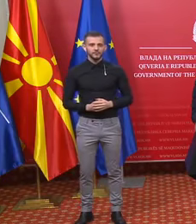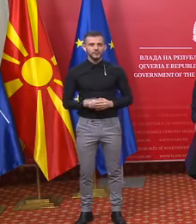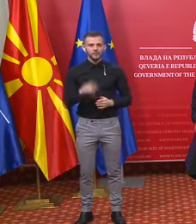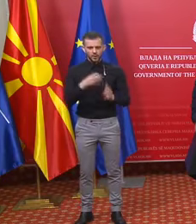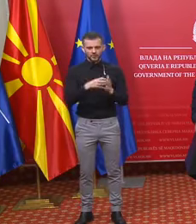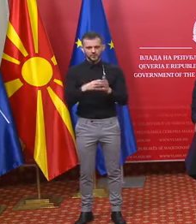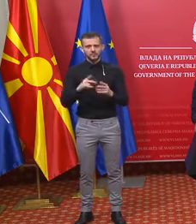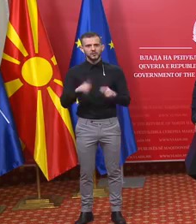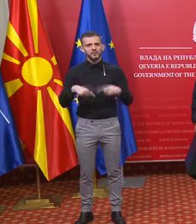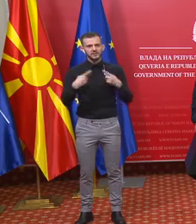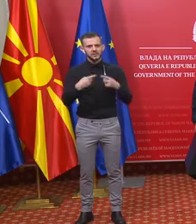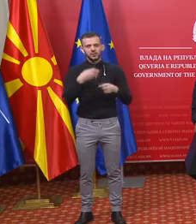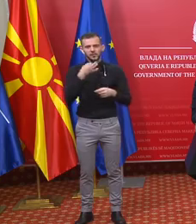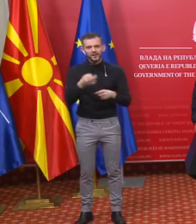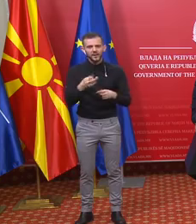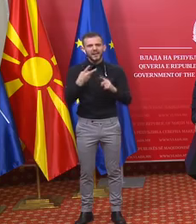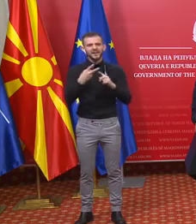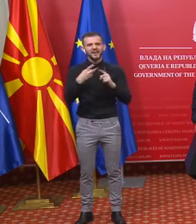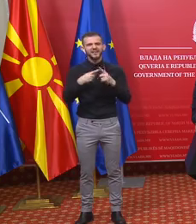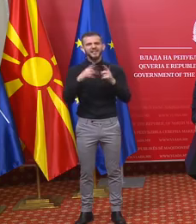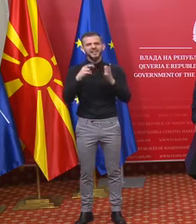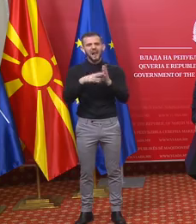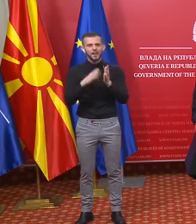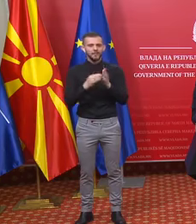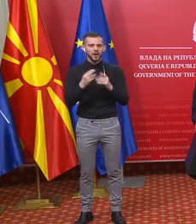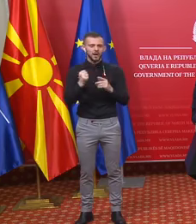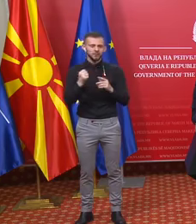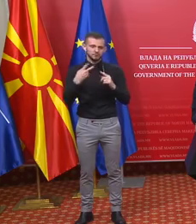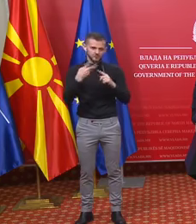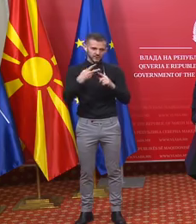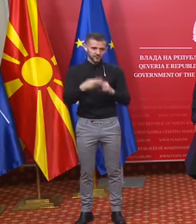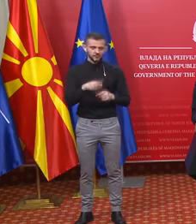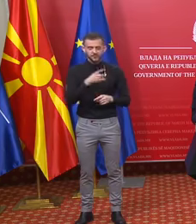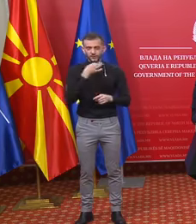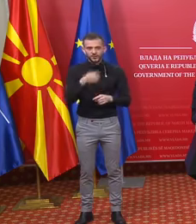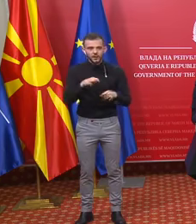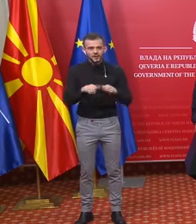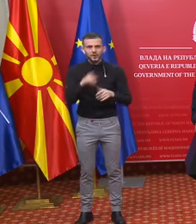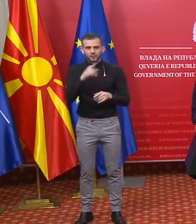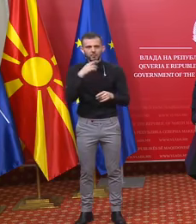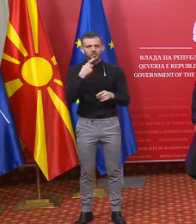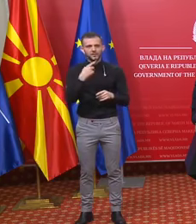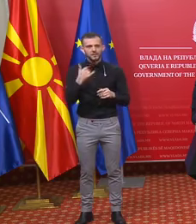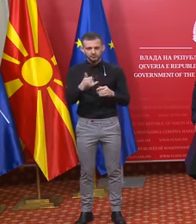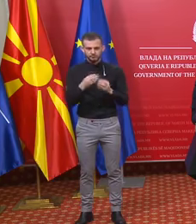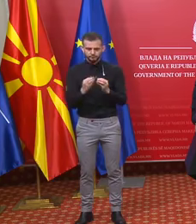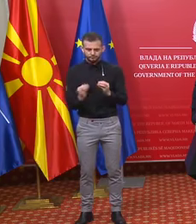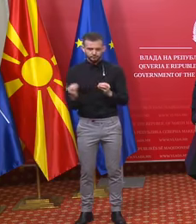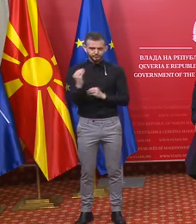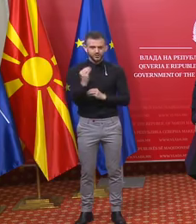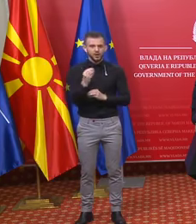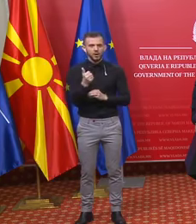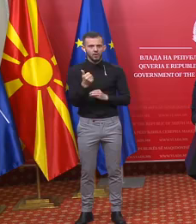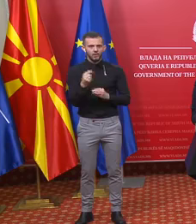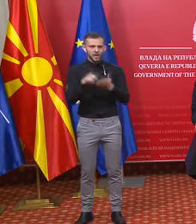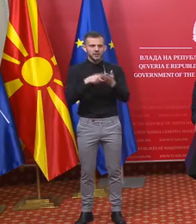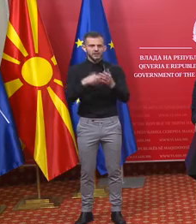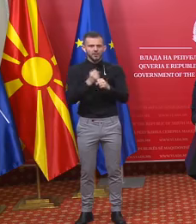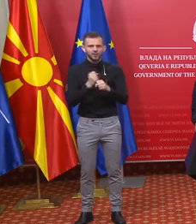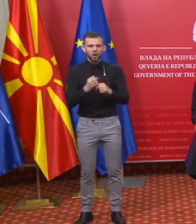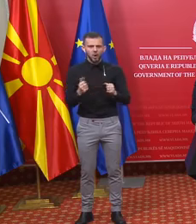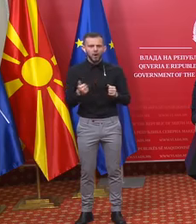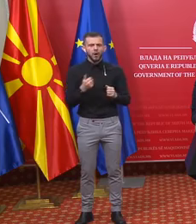Продолжуваме со следно прашање. Телма телевизија, повеле. Министре, споменавте дека ќе се зголеми бројот на тестирање, односно ќе се